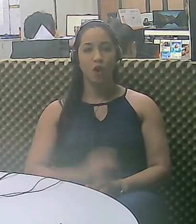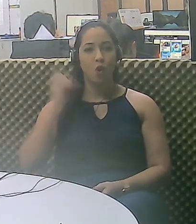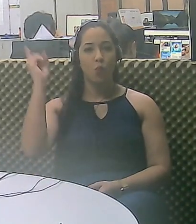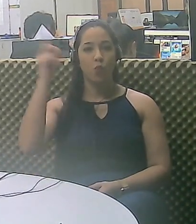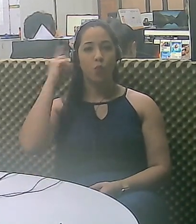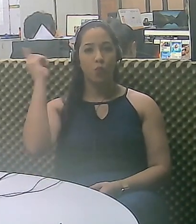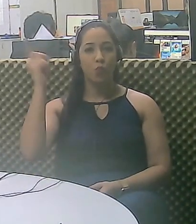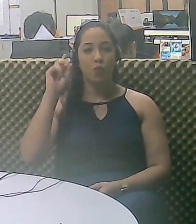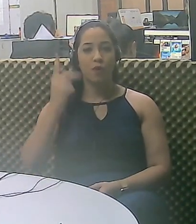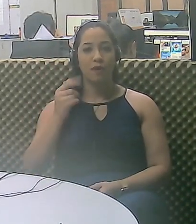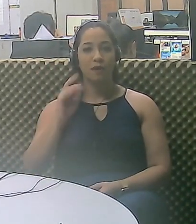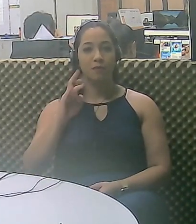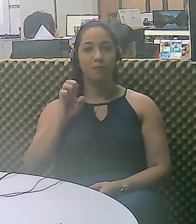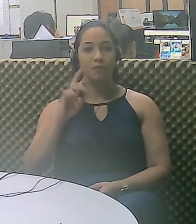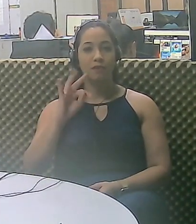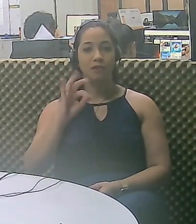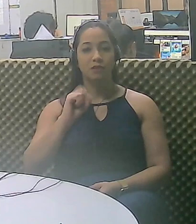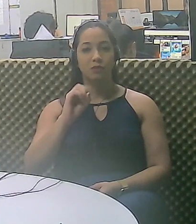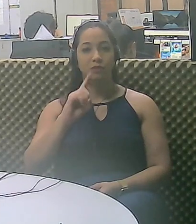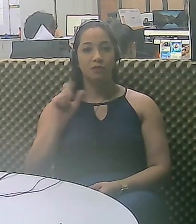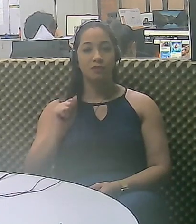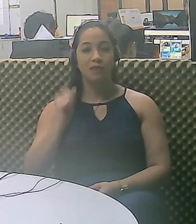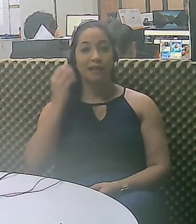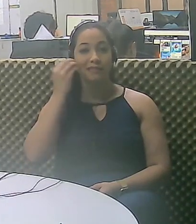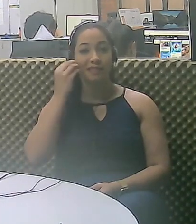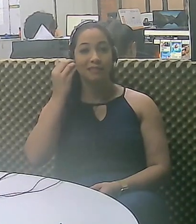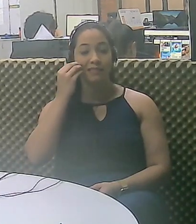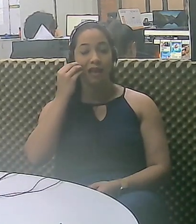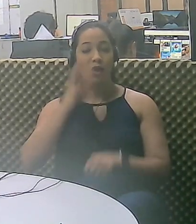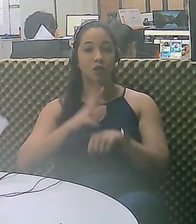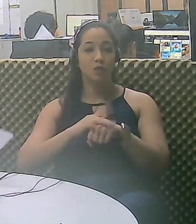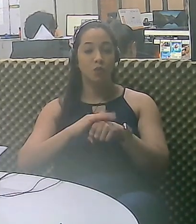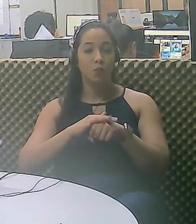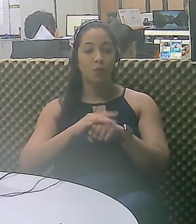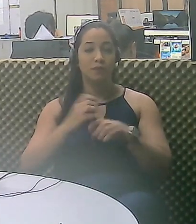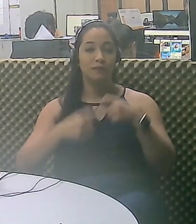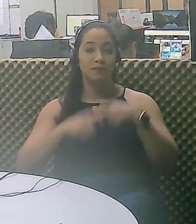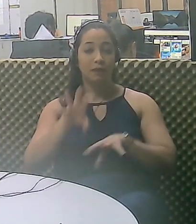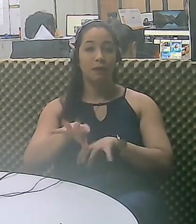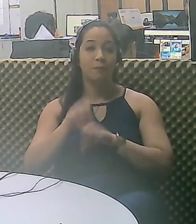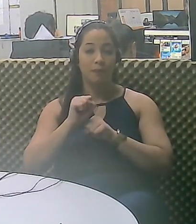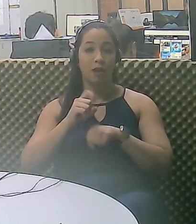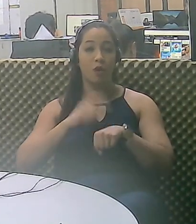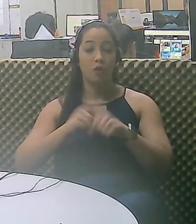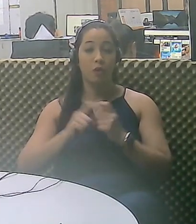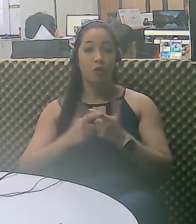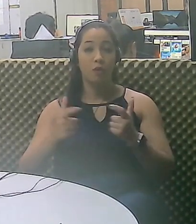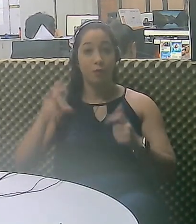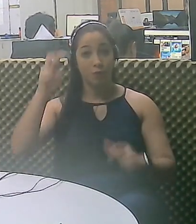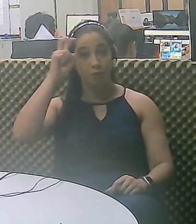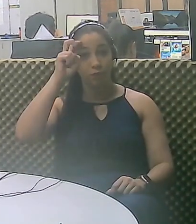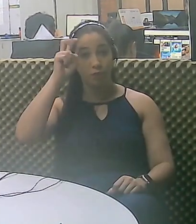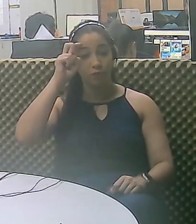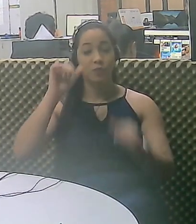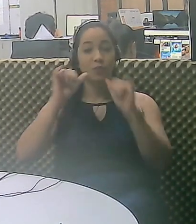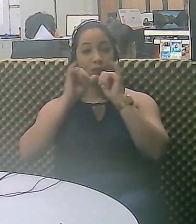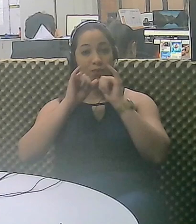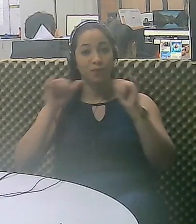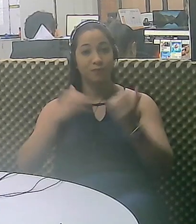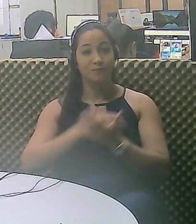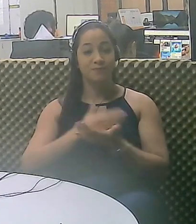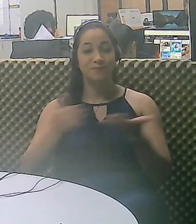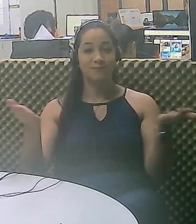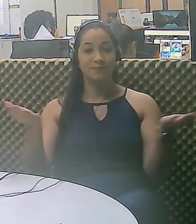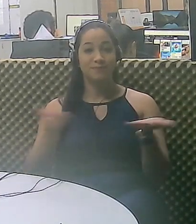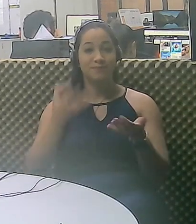ambulatório Herbert de Souza terá testagem de sífilis em horário ampliado nesta quinta. Essas e outras notícias